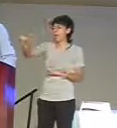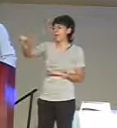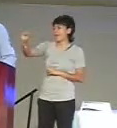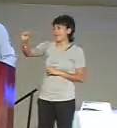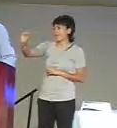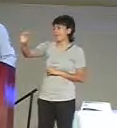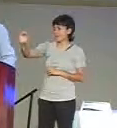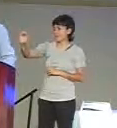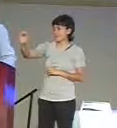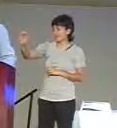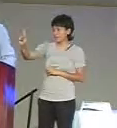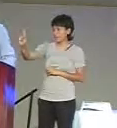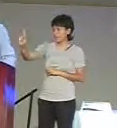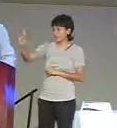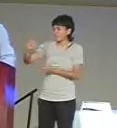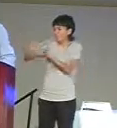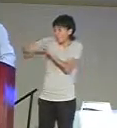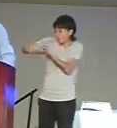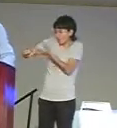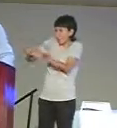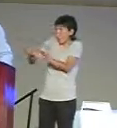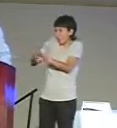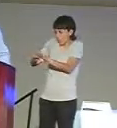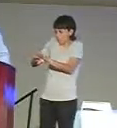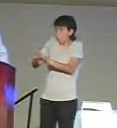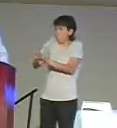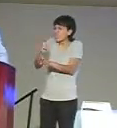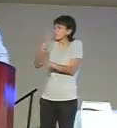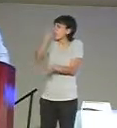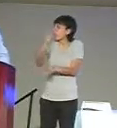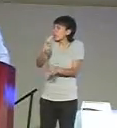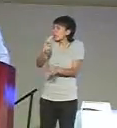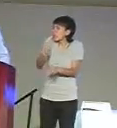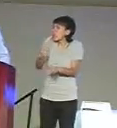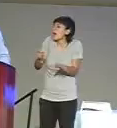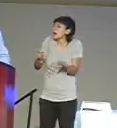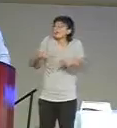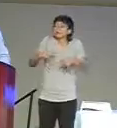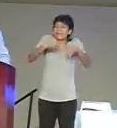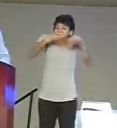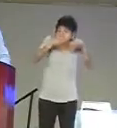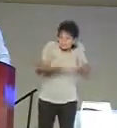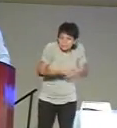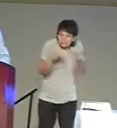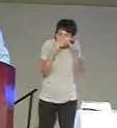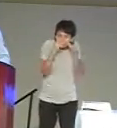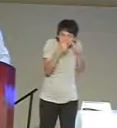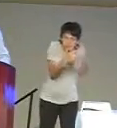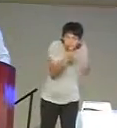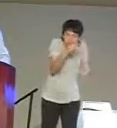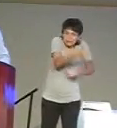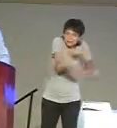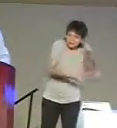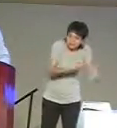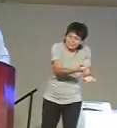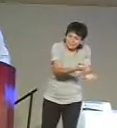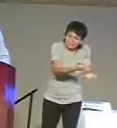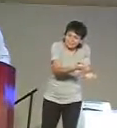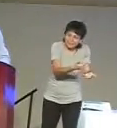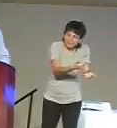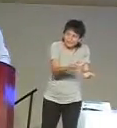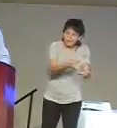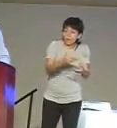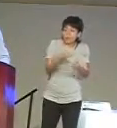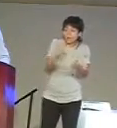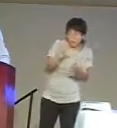la calidad de los servicios, con el acceso a los servicios y con la calidad de los mismos, tanto durante